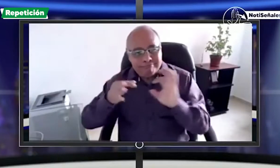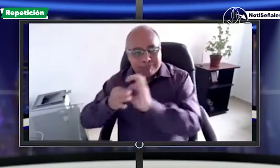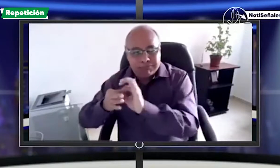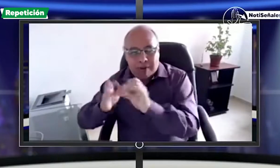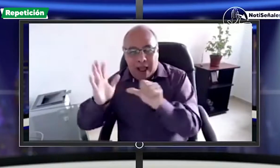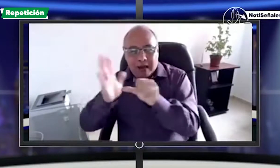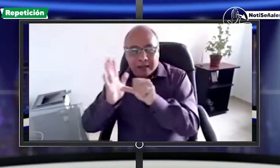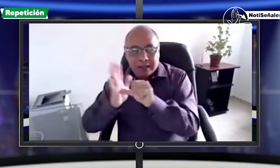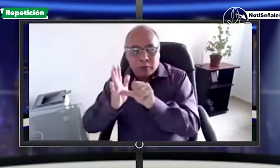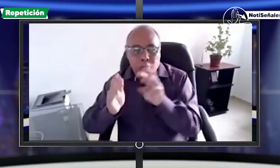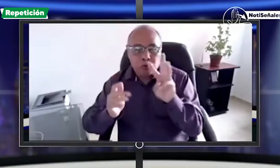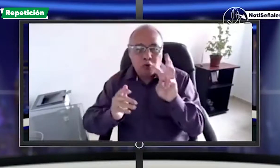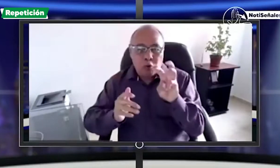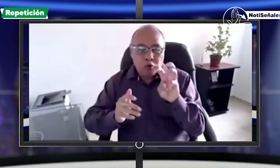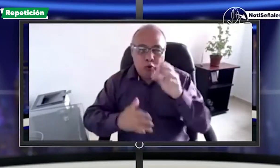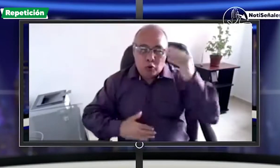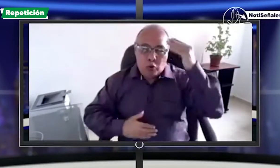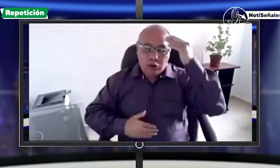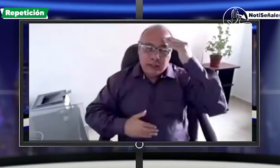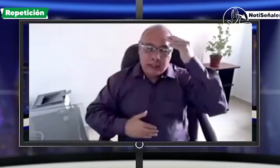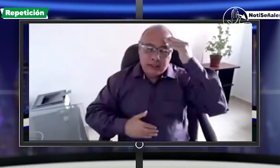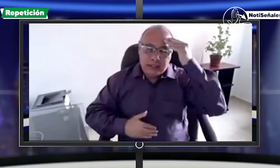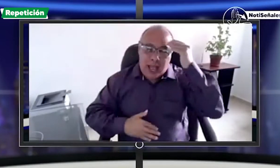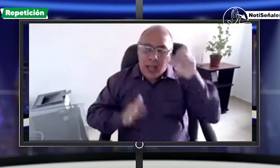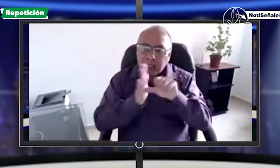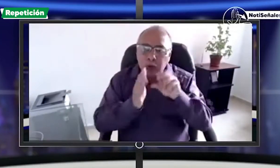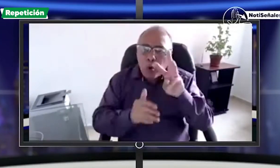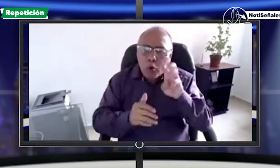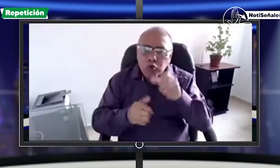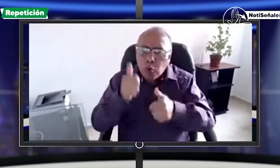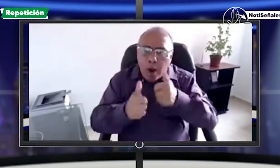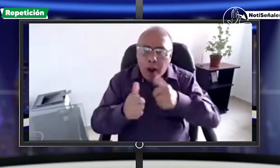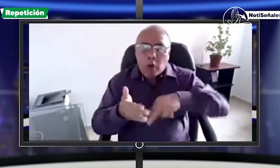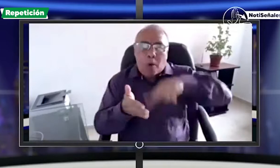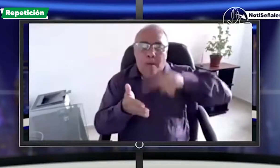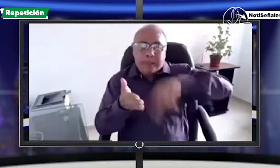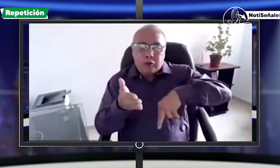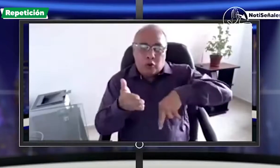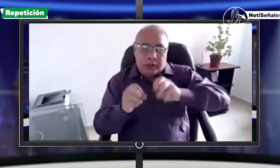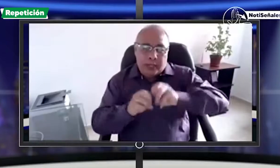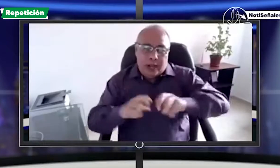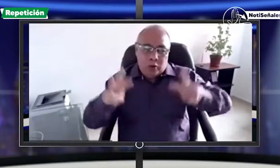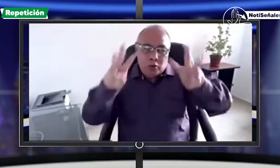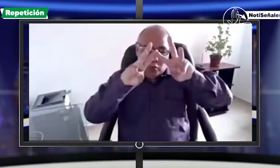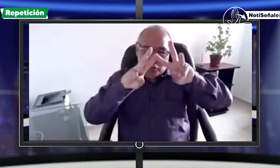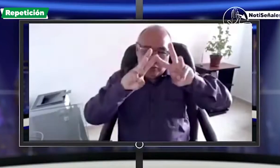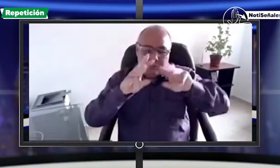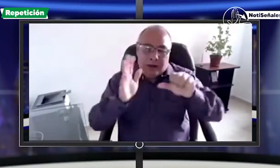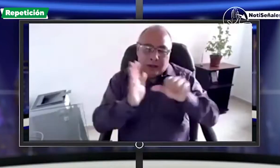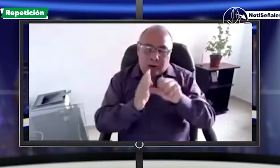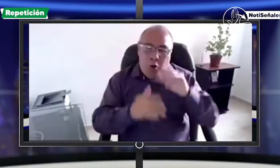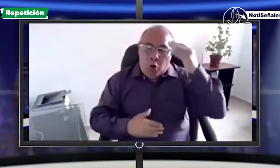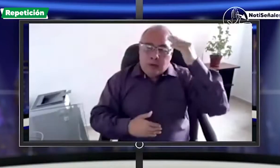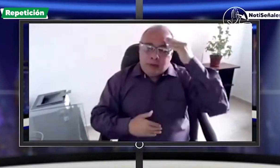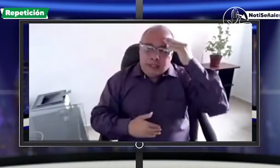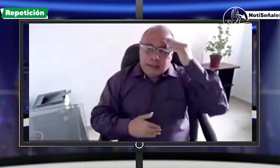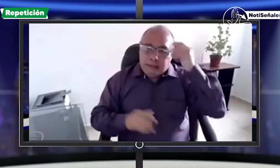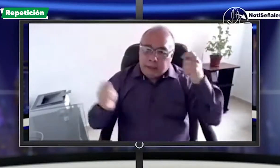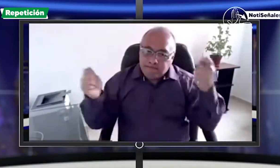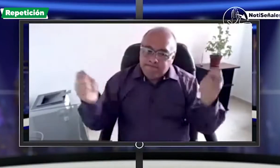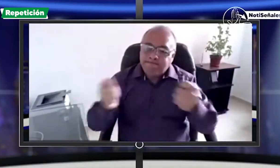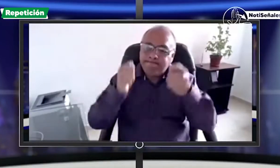justamente este año estamos haciendo nuestra campaña, nuestro reto que está aunado a la Convención de los